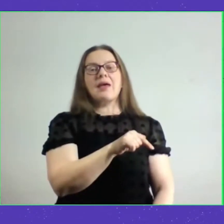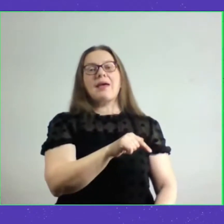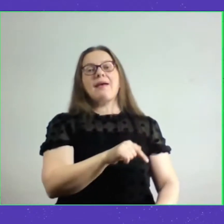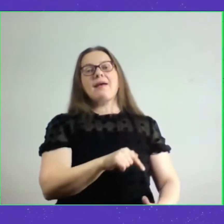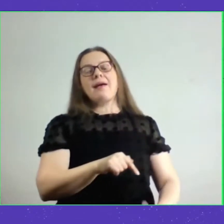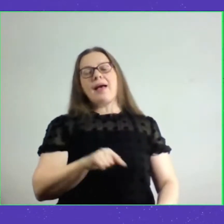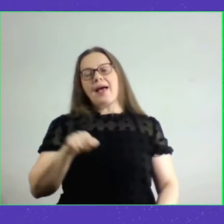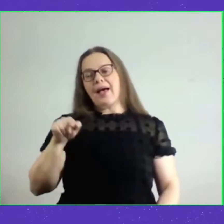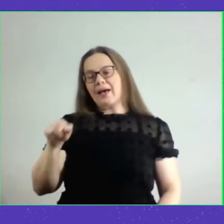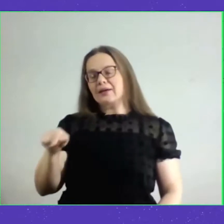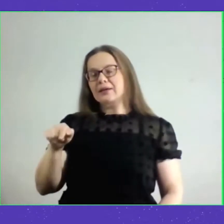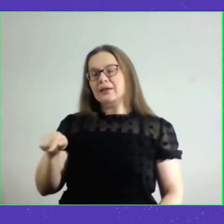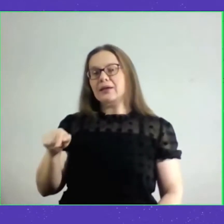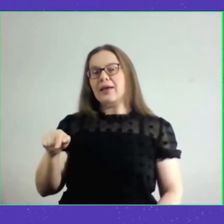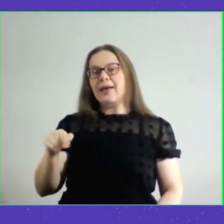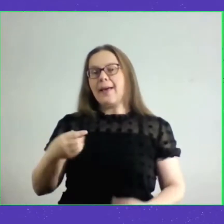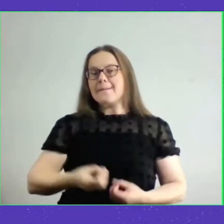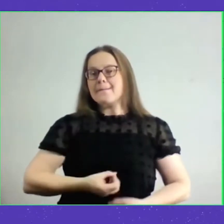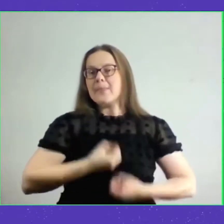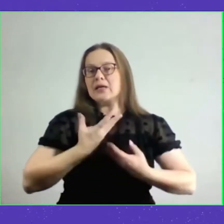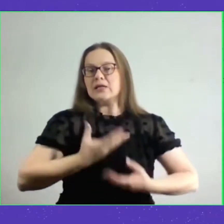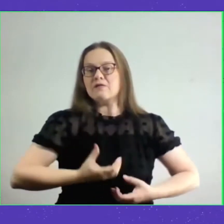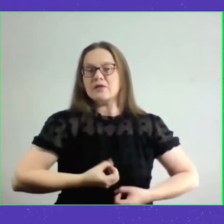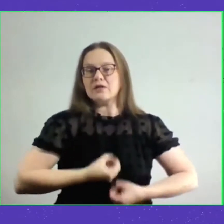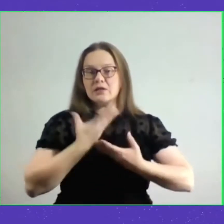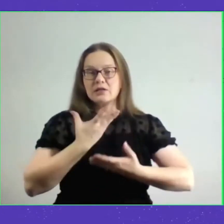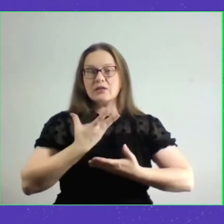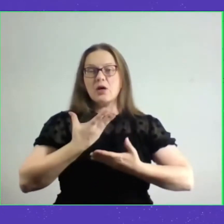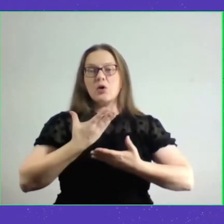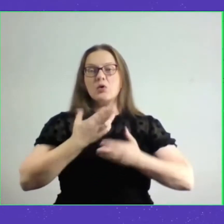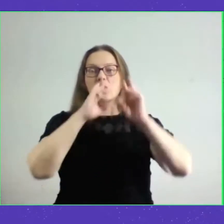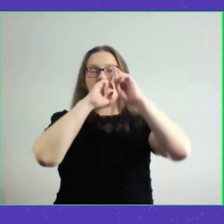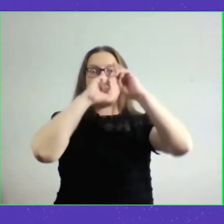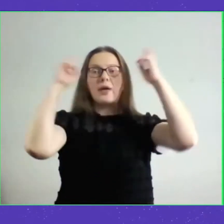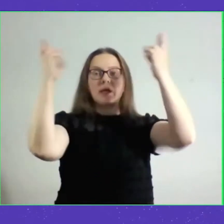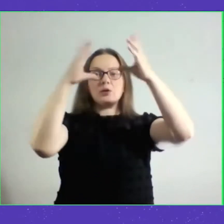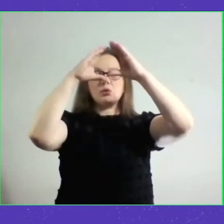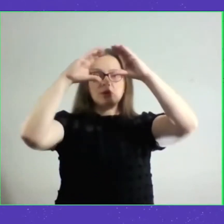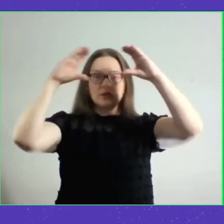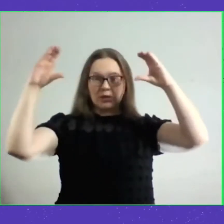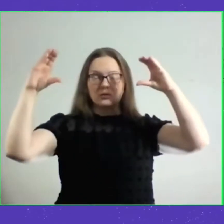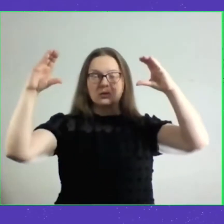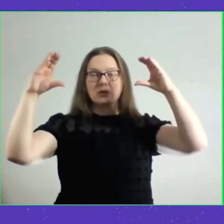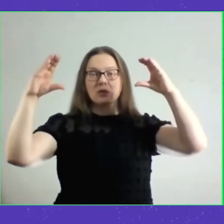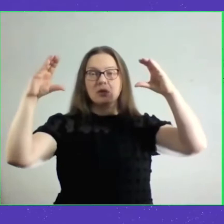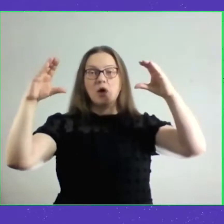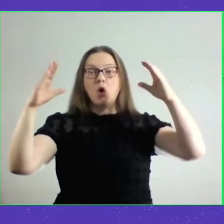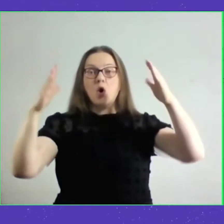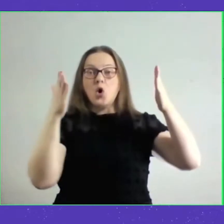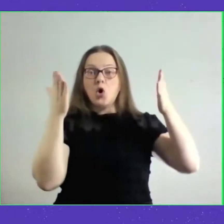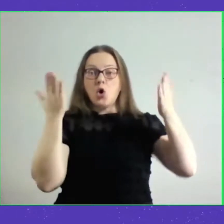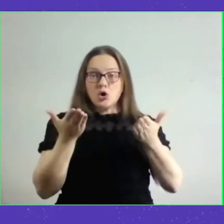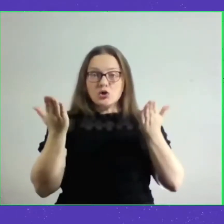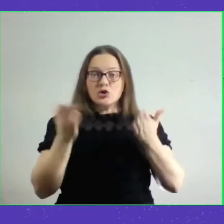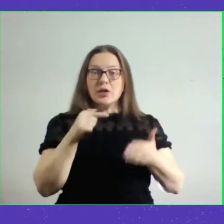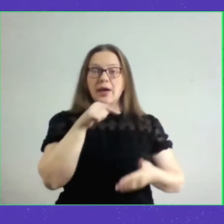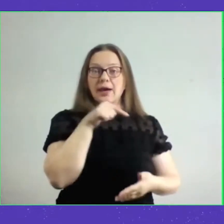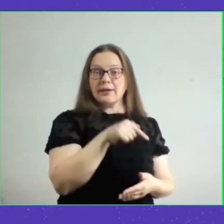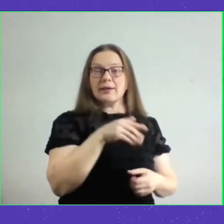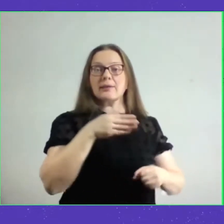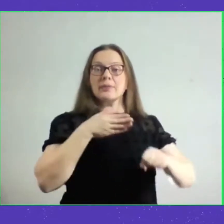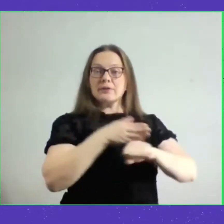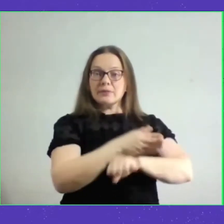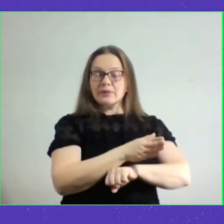reino dos céus. Então, vamos dar bastante atenção hoje para esse período que nós estamos vivendo, que é a era da